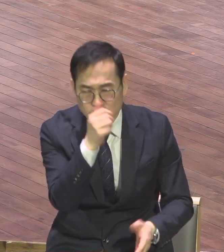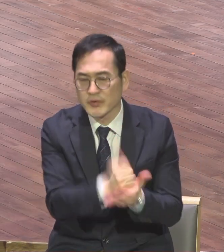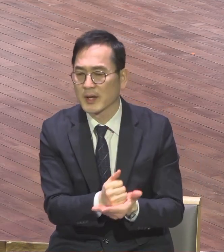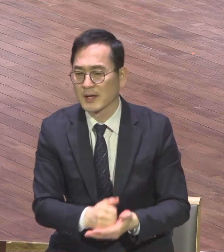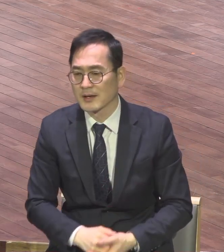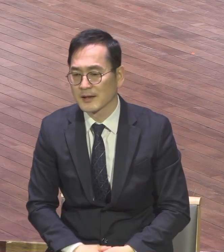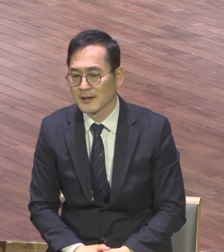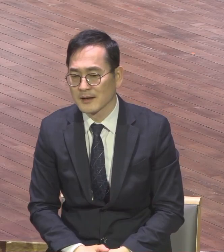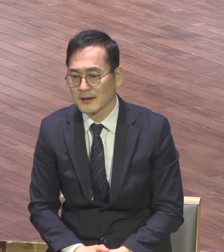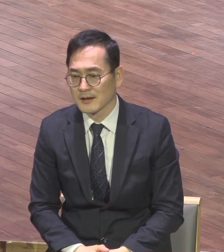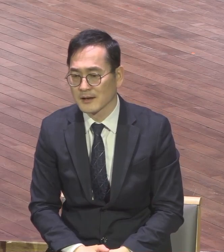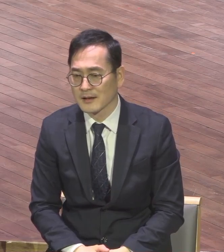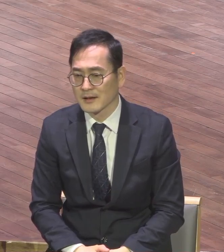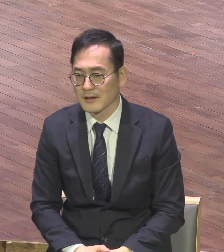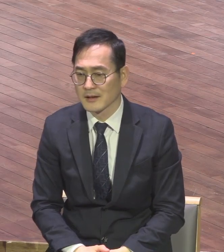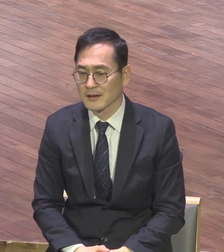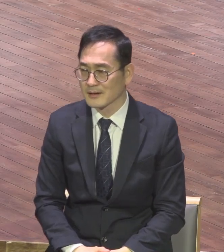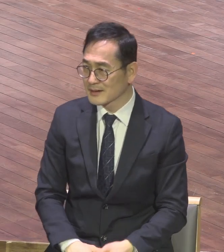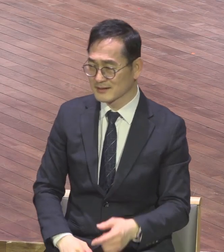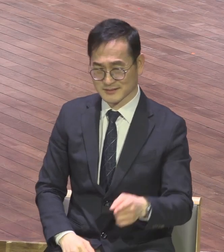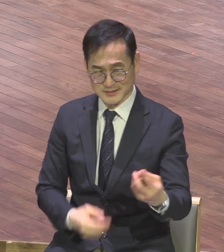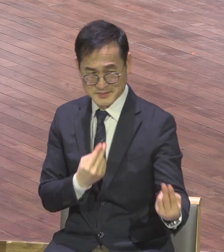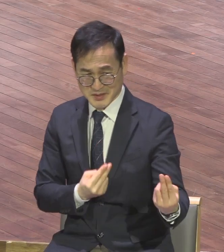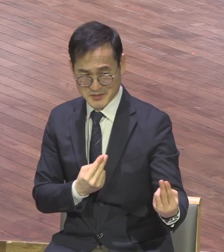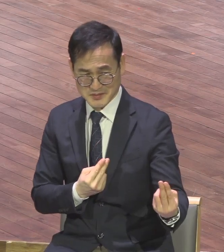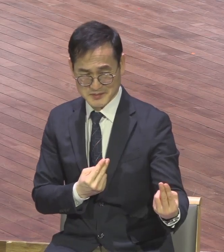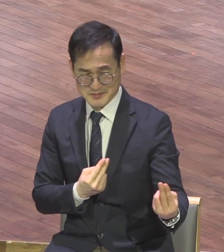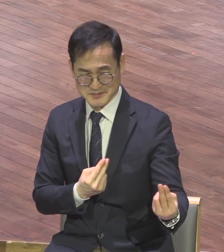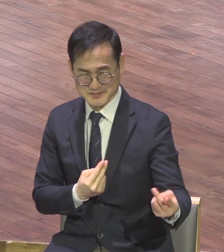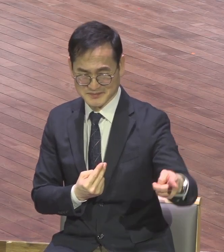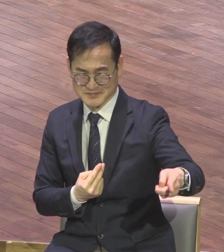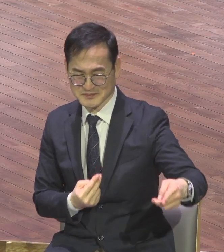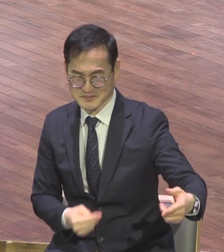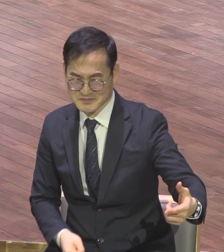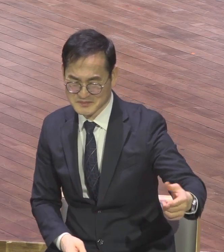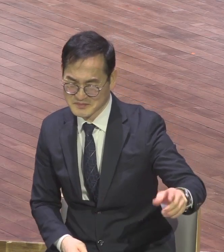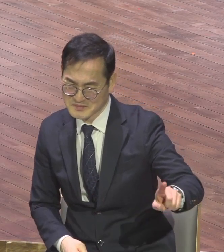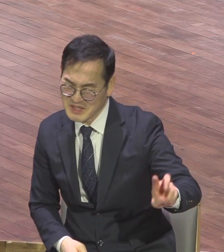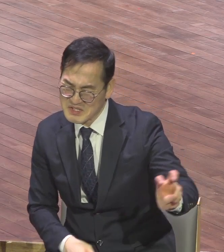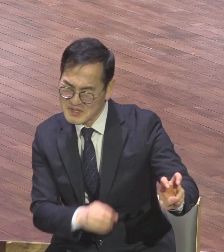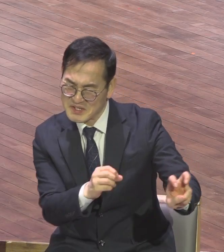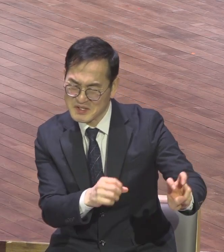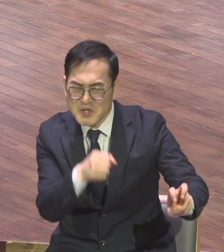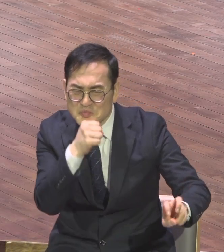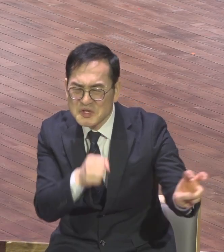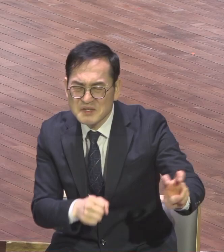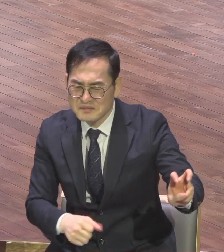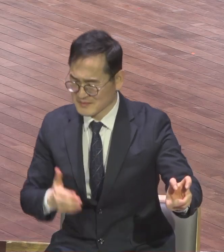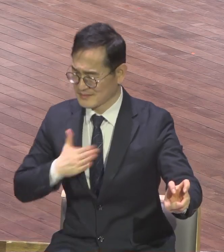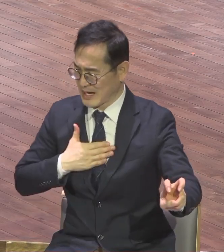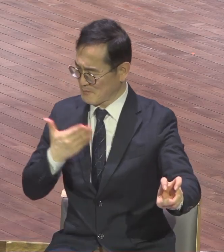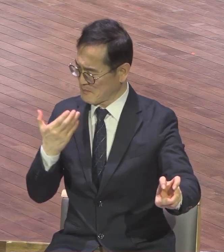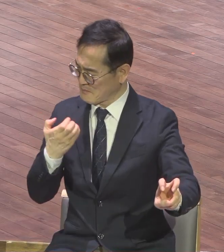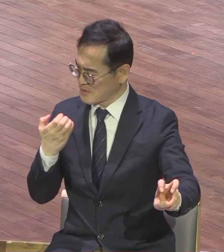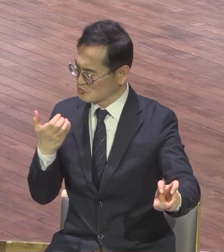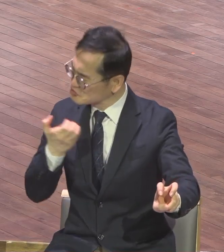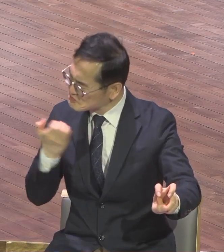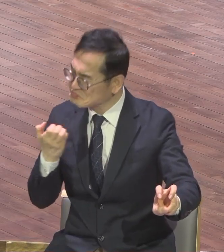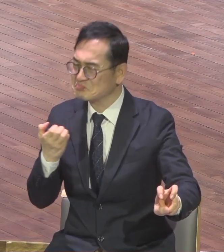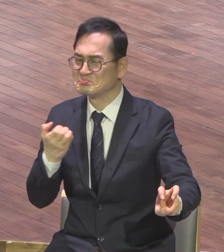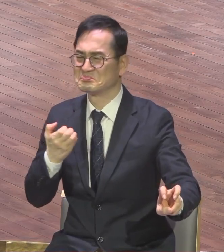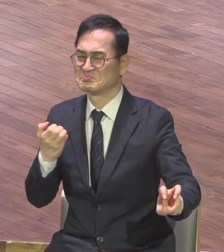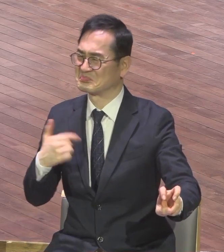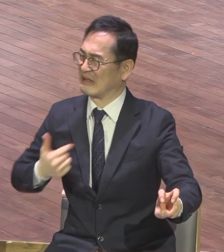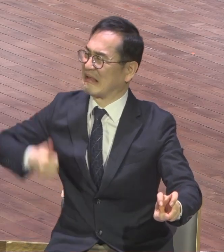비하면 나는 85점 정도 된다. 아닙니다. 하나님 보실 때는 99점, 1점 다 0점이에요. 로마 3장